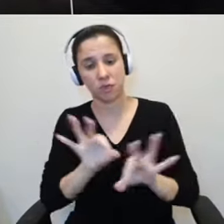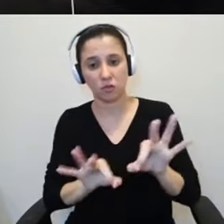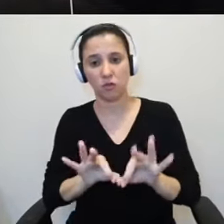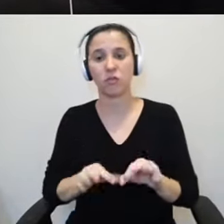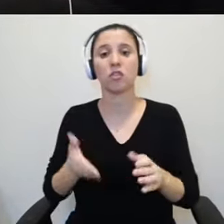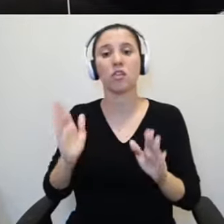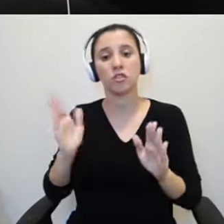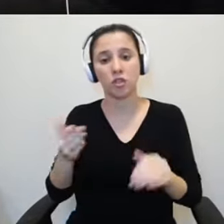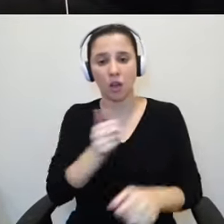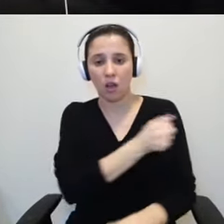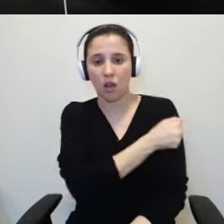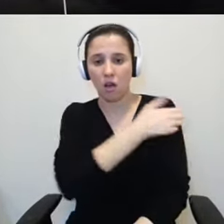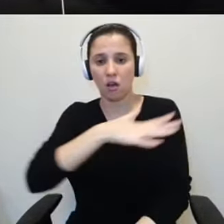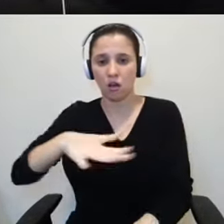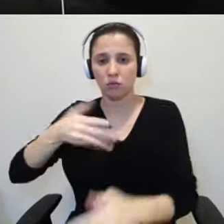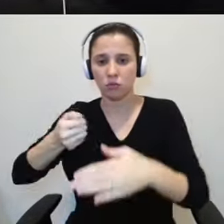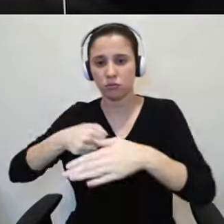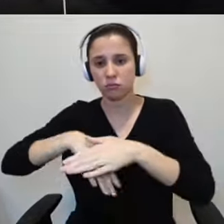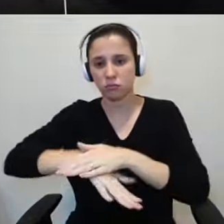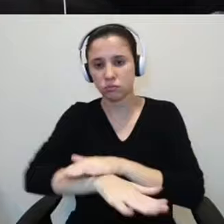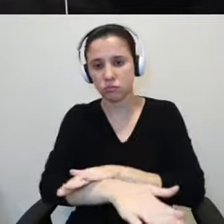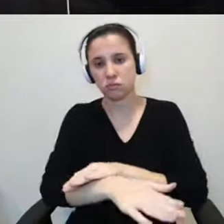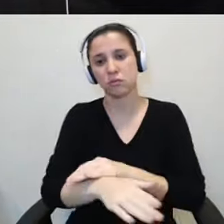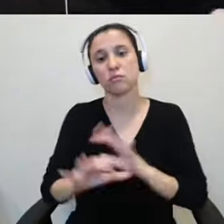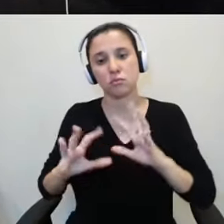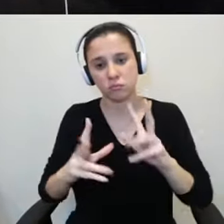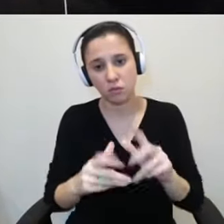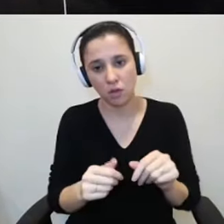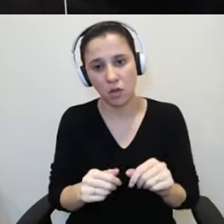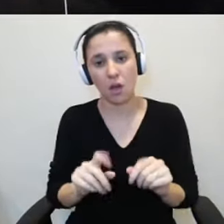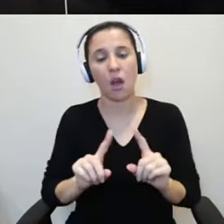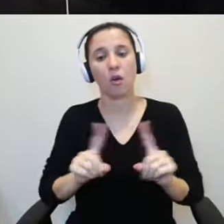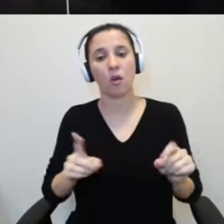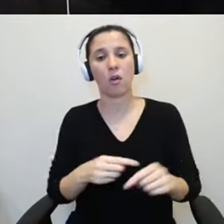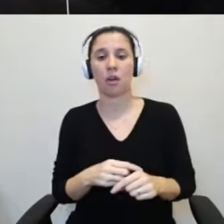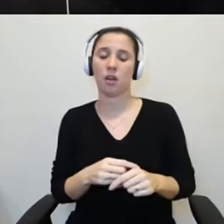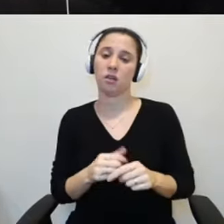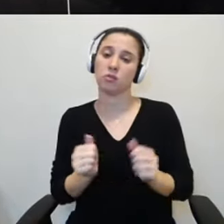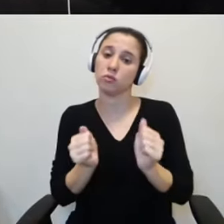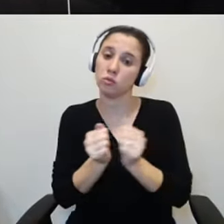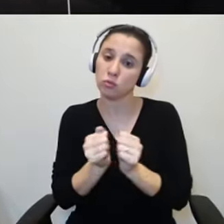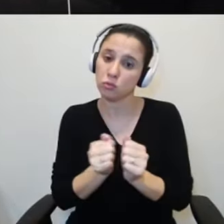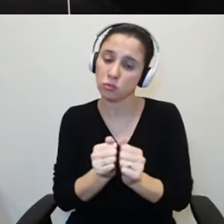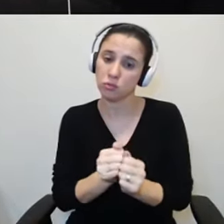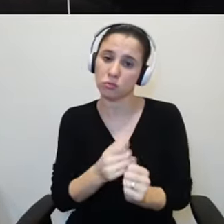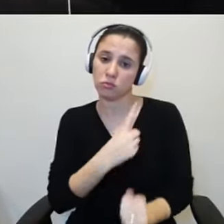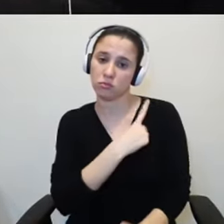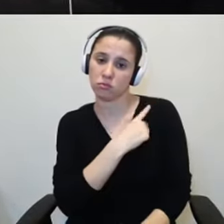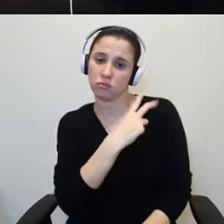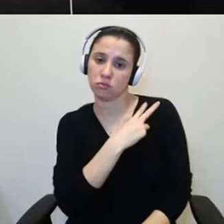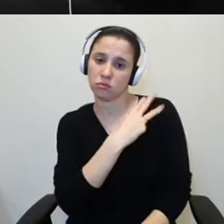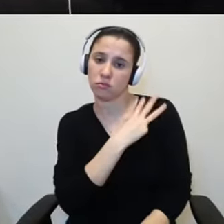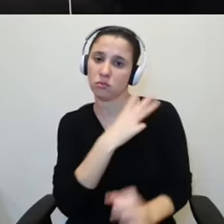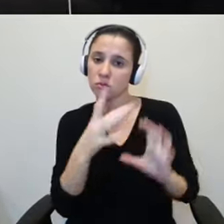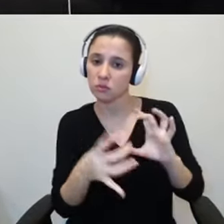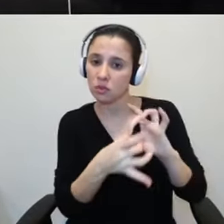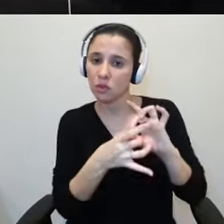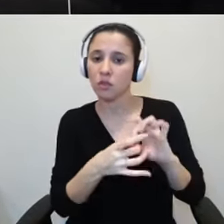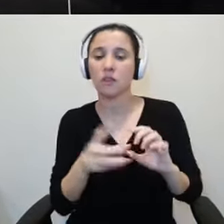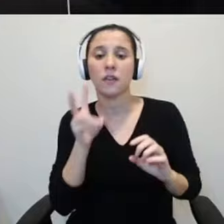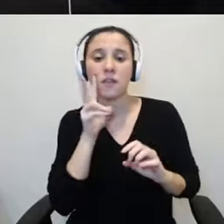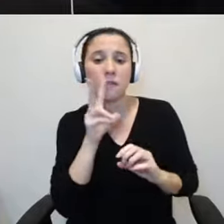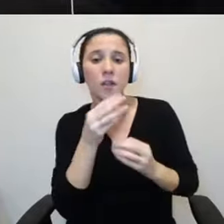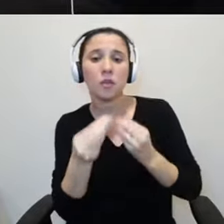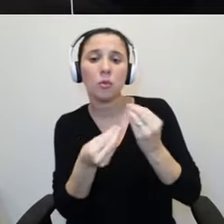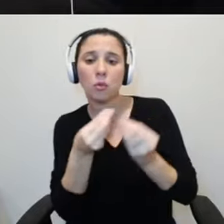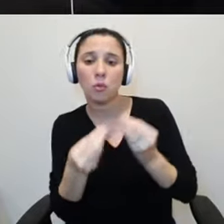mais. Agora, em relação aos integrados, nós estamos verificando possibilidades para, vamos dizer assim, justamente tentar fazer com